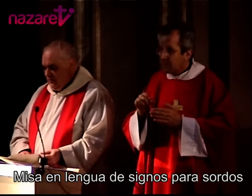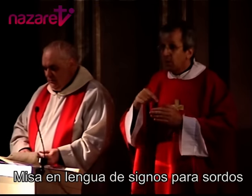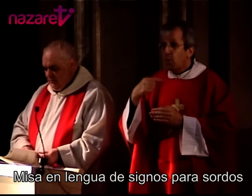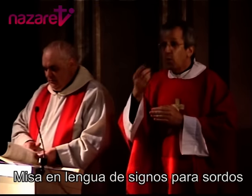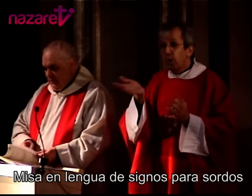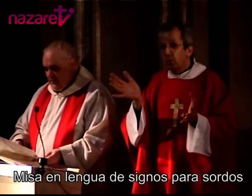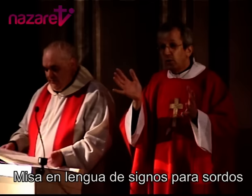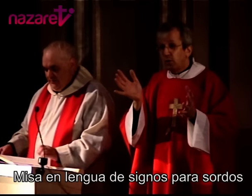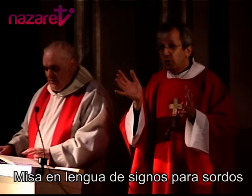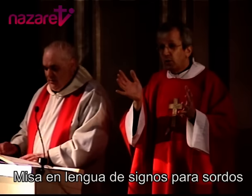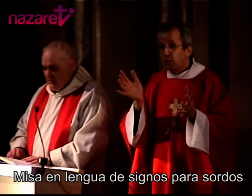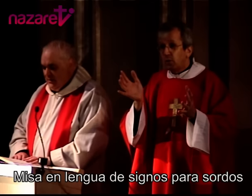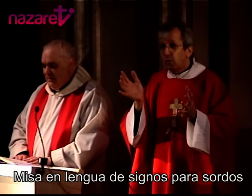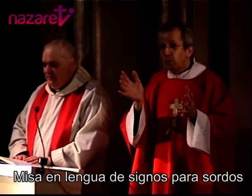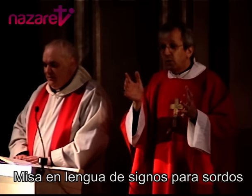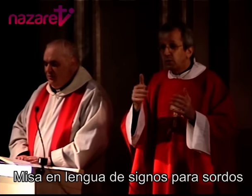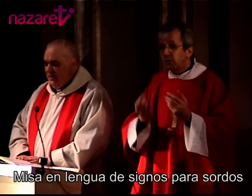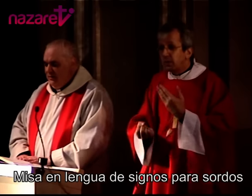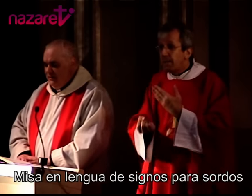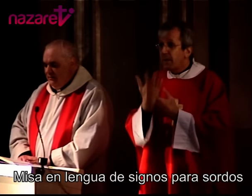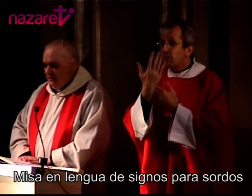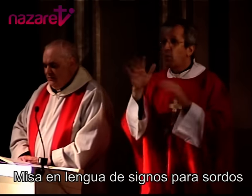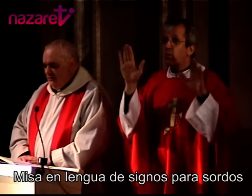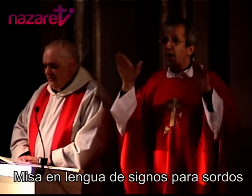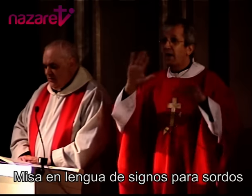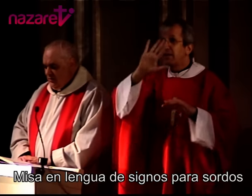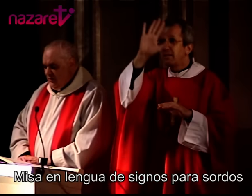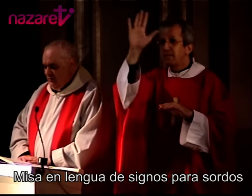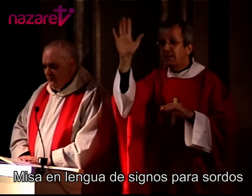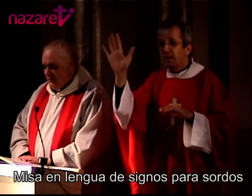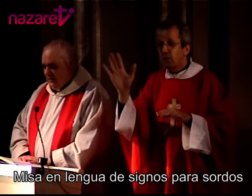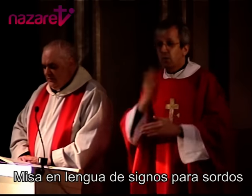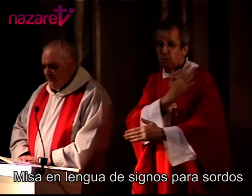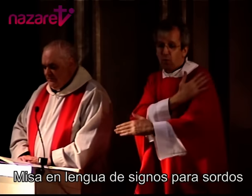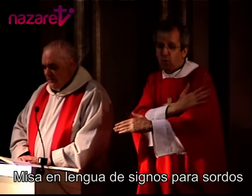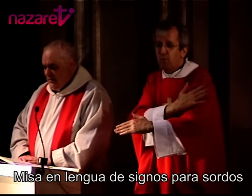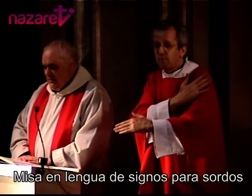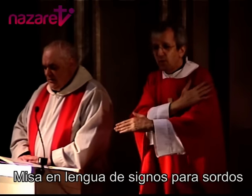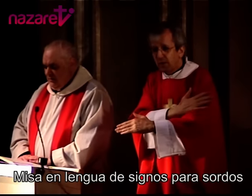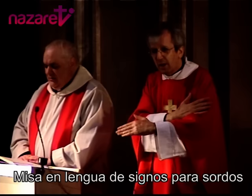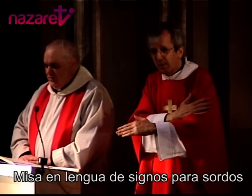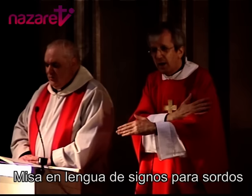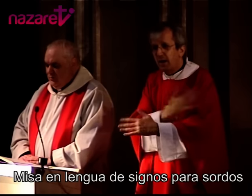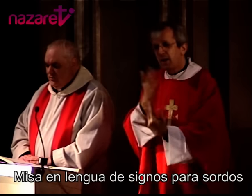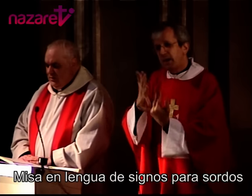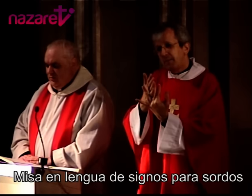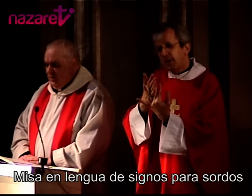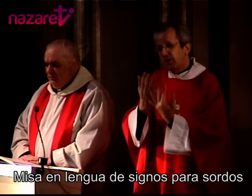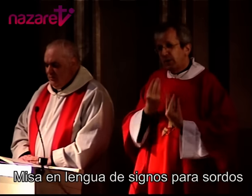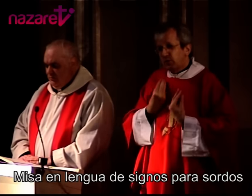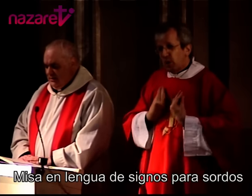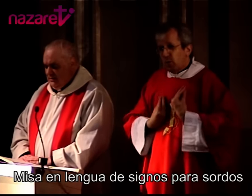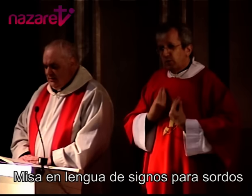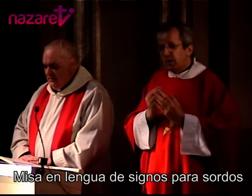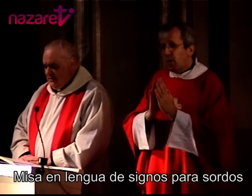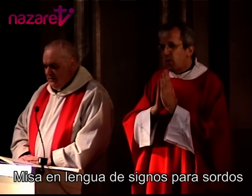Cuando se hizo de... Perdón. Se le apareció un ángel del cielo que lo confortaba. En medio de su angustia oraba